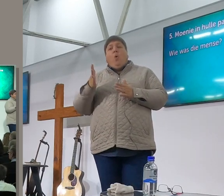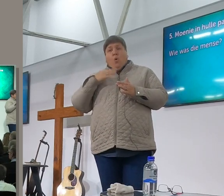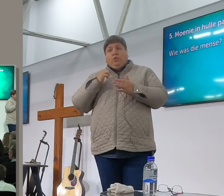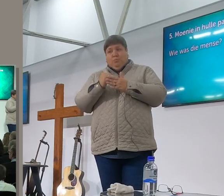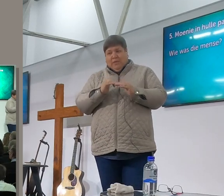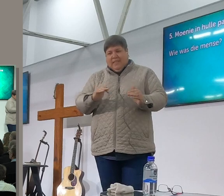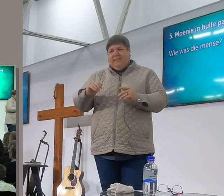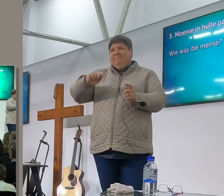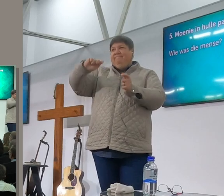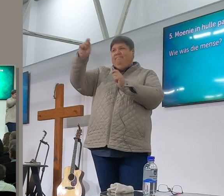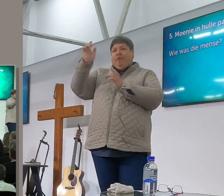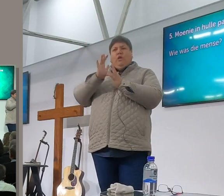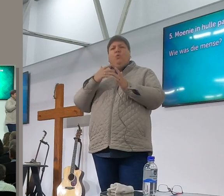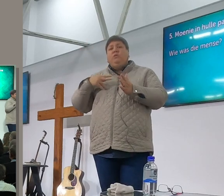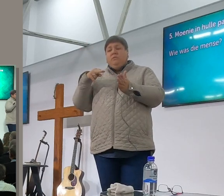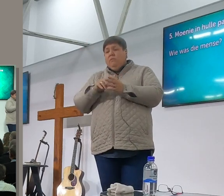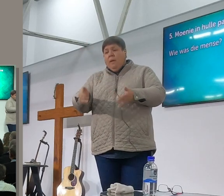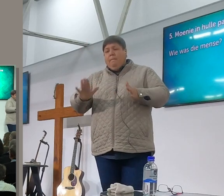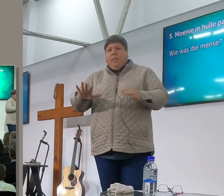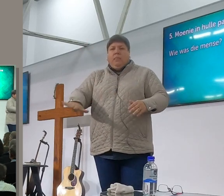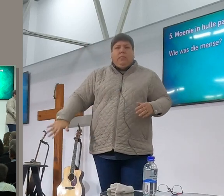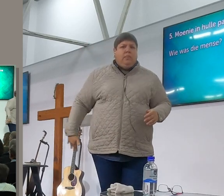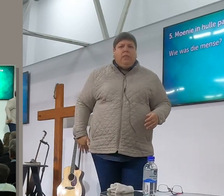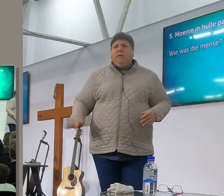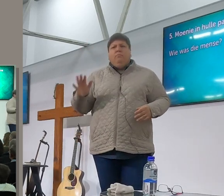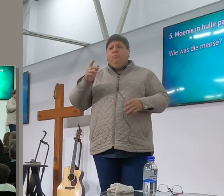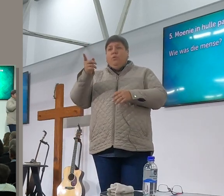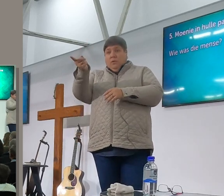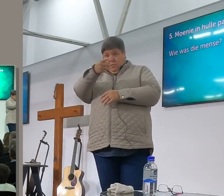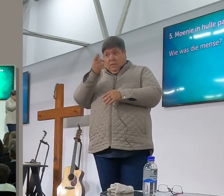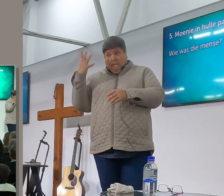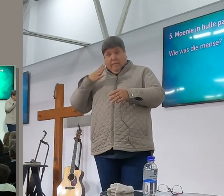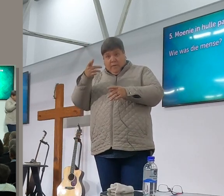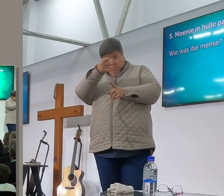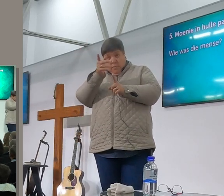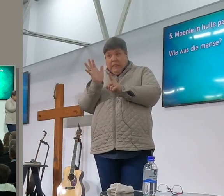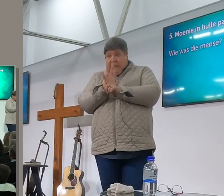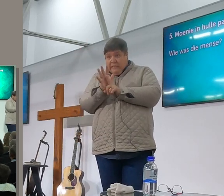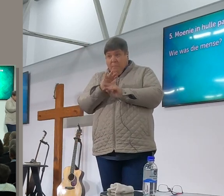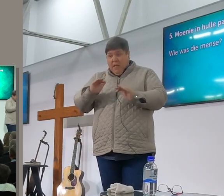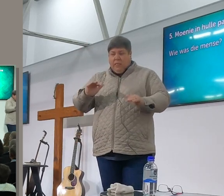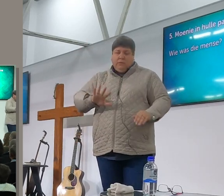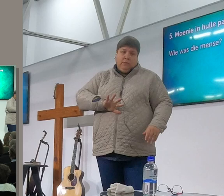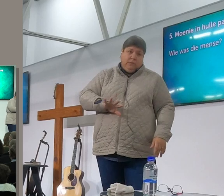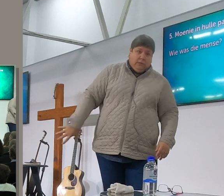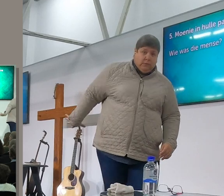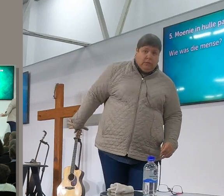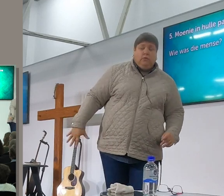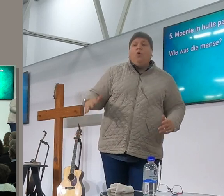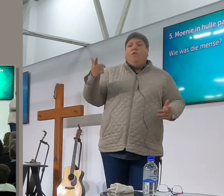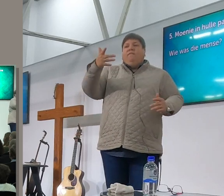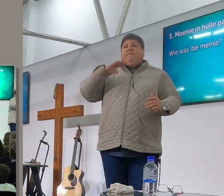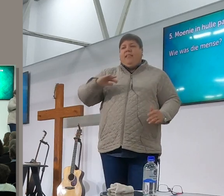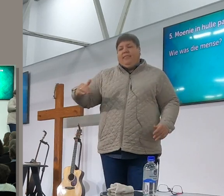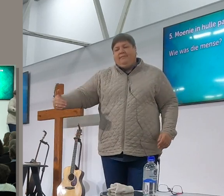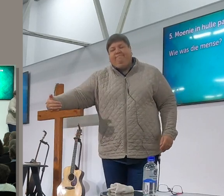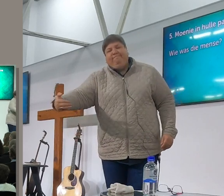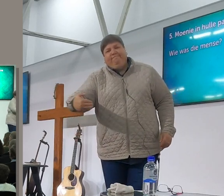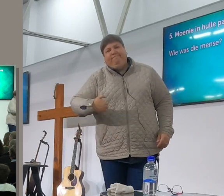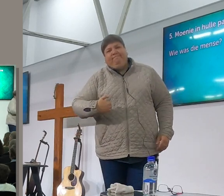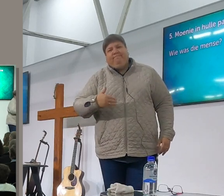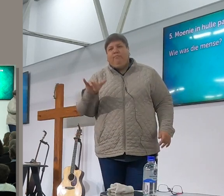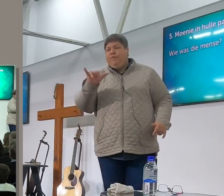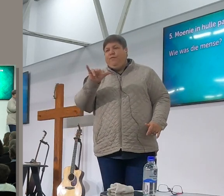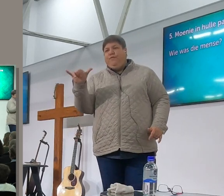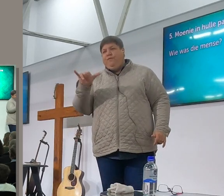moet bring. Ons moet nie in hulle pad staan nie. Ek wil vanoggend vra, wie is jy? Is jy die disipel vanoggend wat die kinders wegwys en sê ag wel, hulle moet myself sien kom klaar, of is